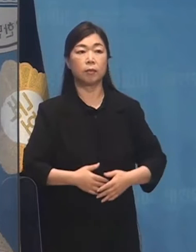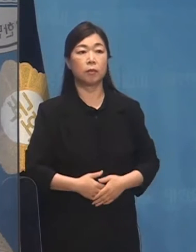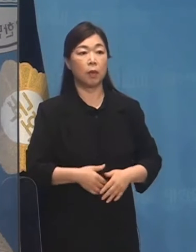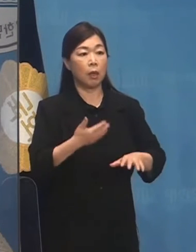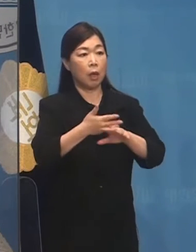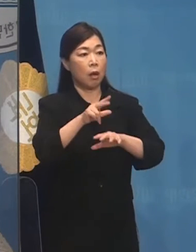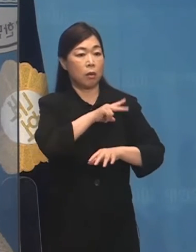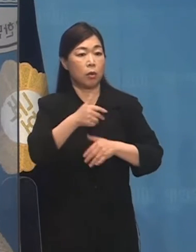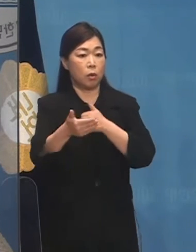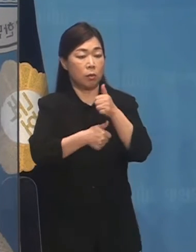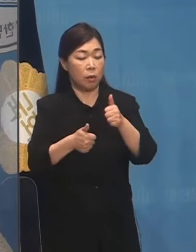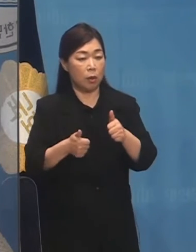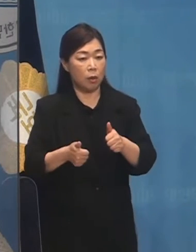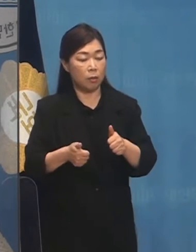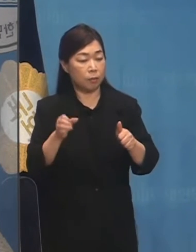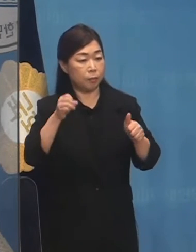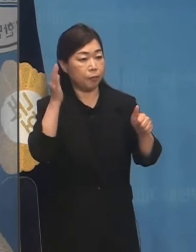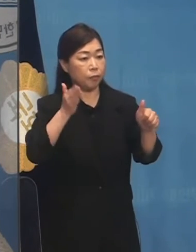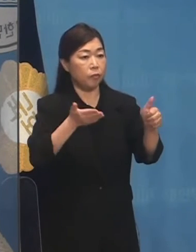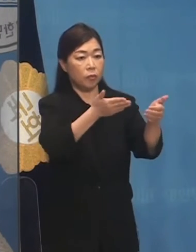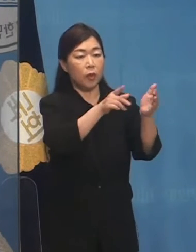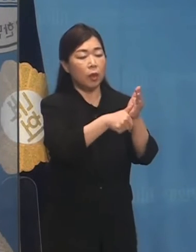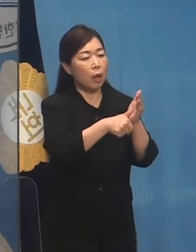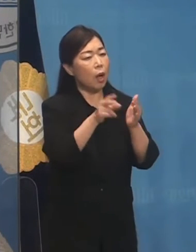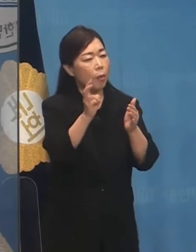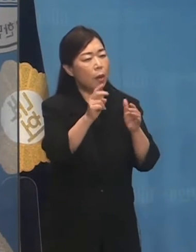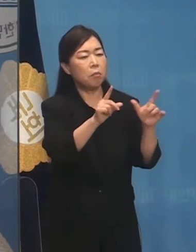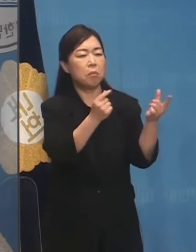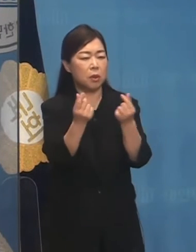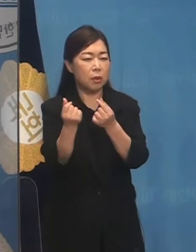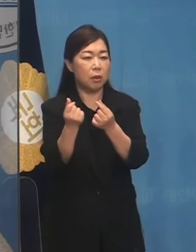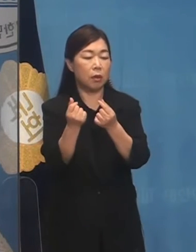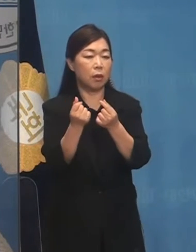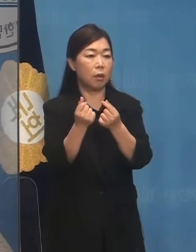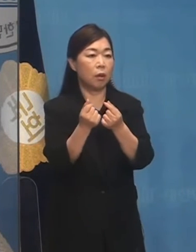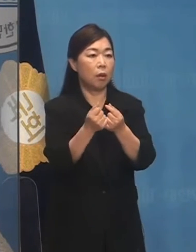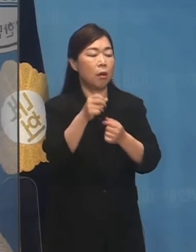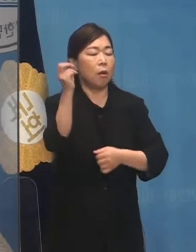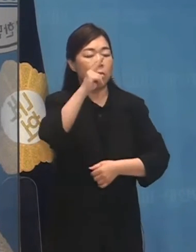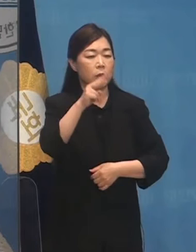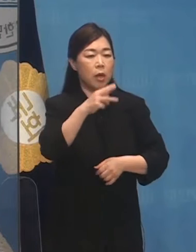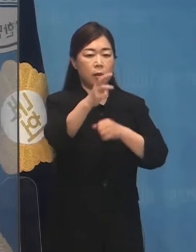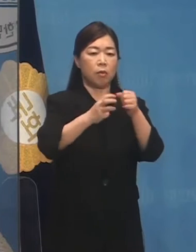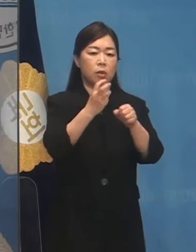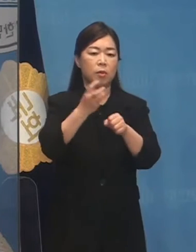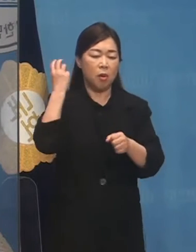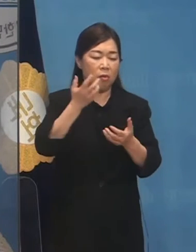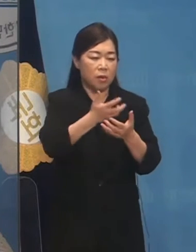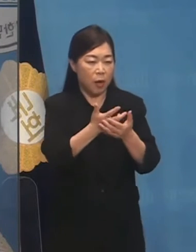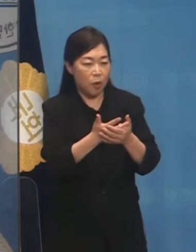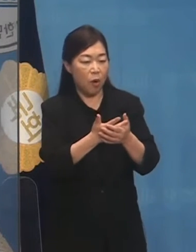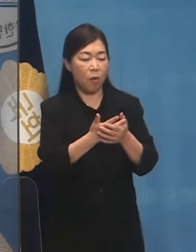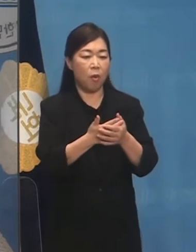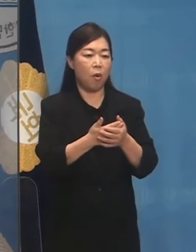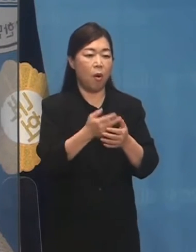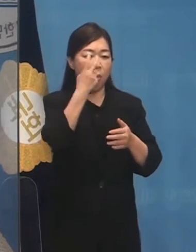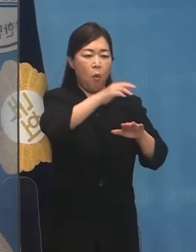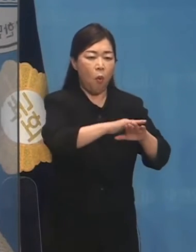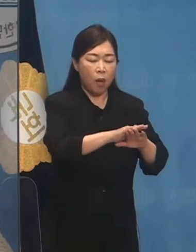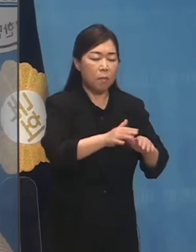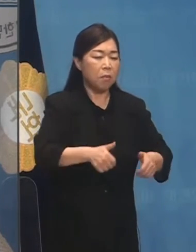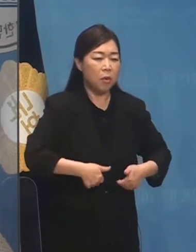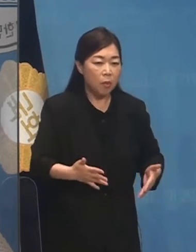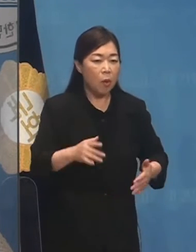다른 의원님들의 경우에도 대동소이하다고 보입니다. 난데없이 무슨 30년 전 자료, 보관할 가능성이 없는